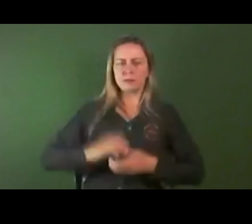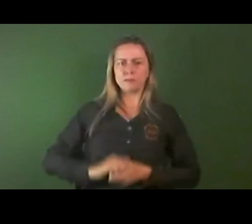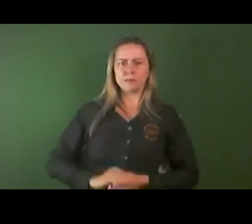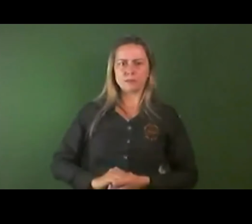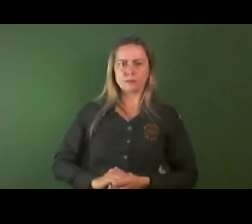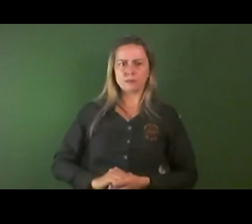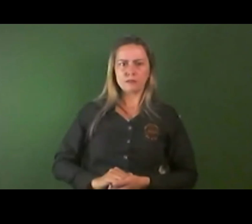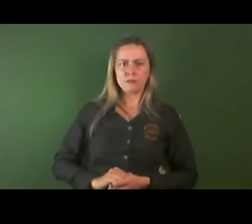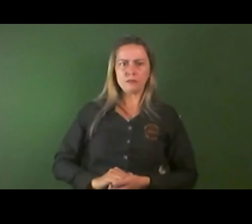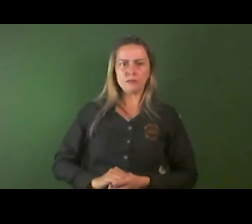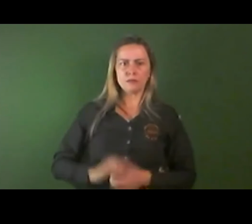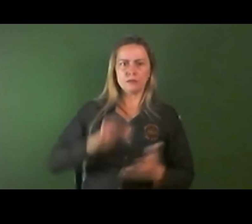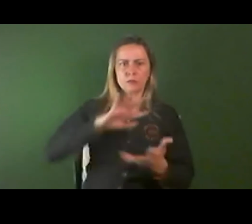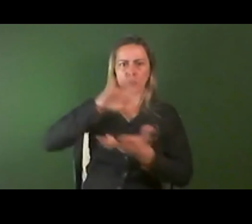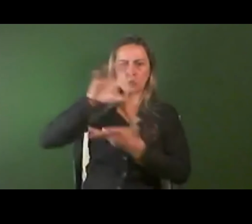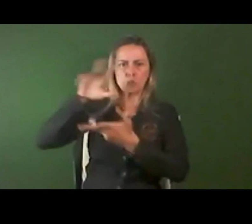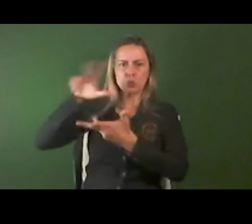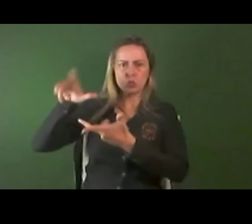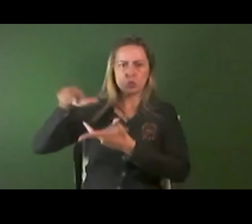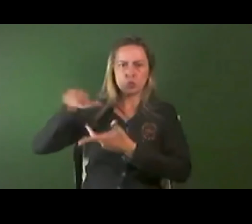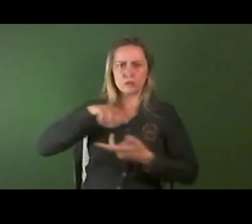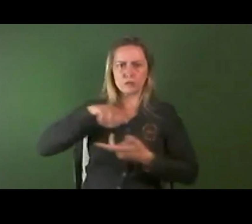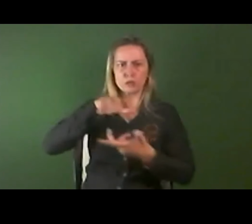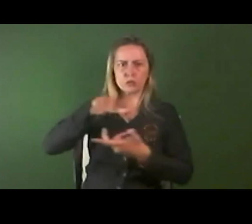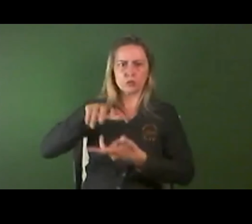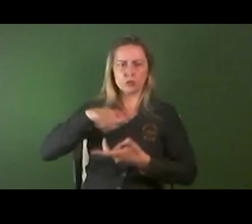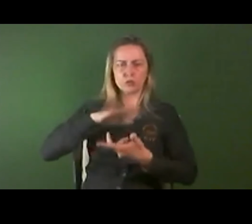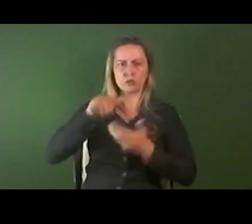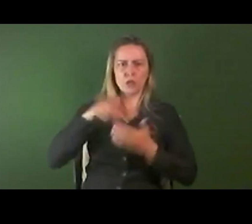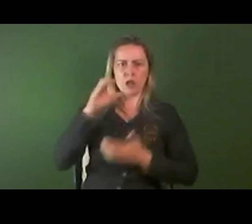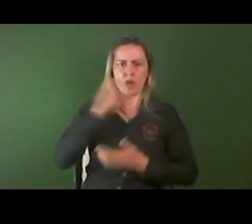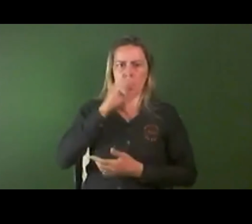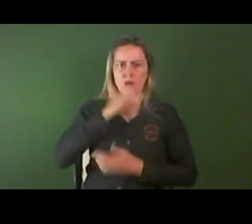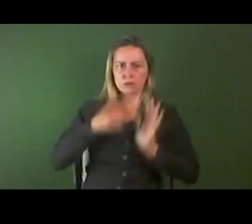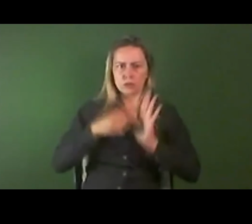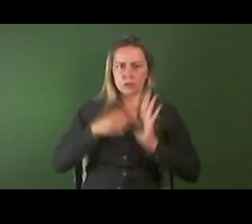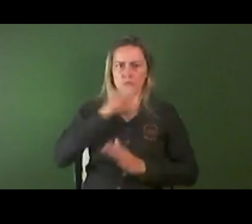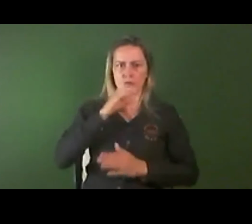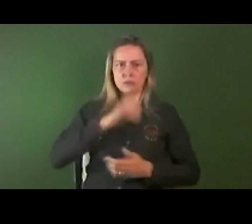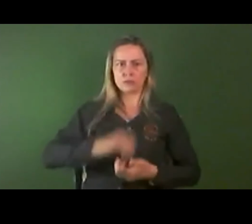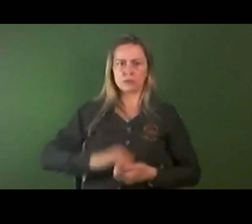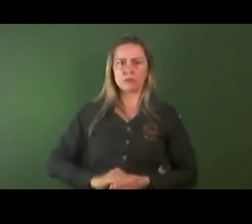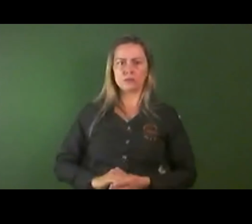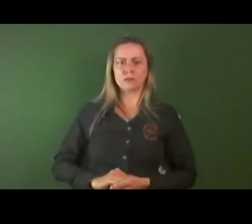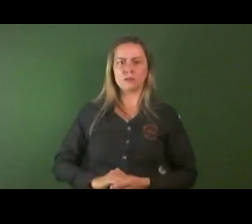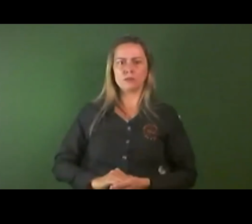o universo. Deixa eu só mostrar rapidamente uma coisa aqui, nesse sentido.